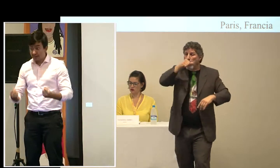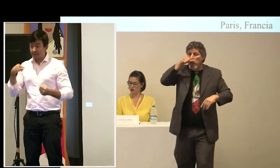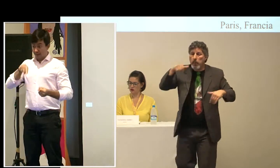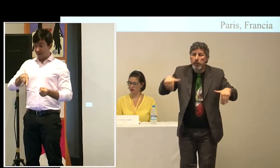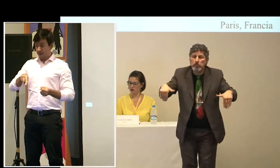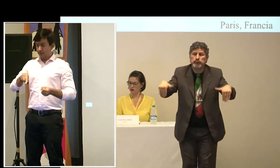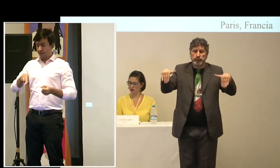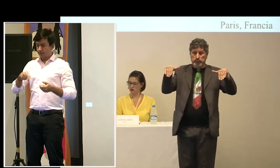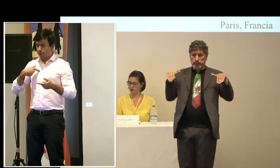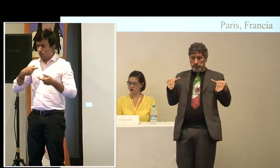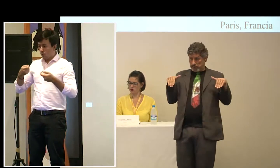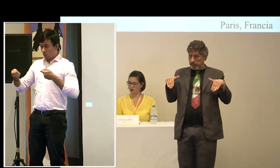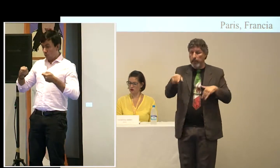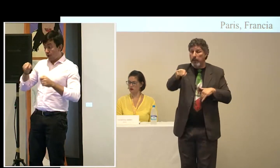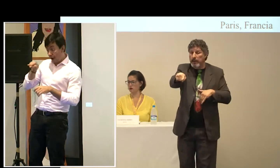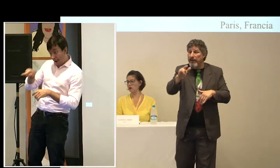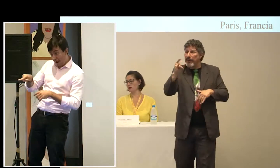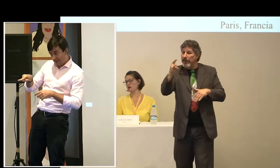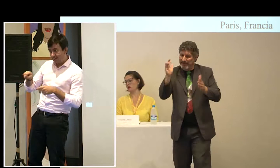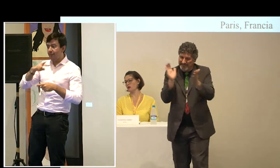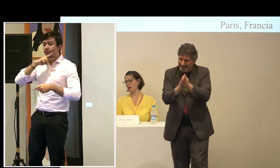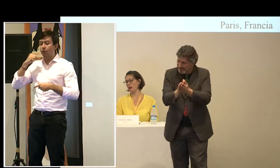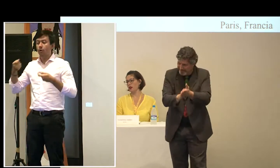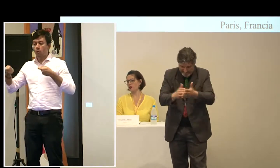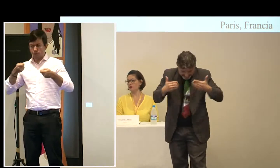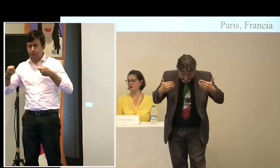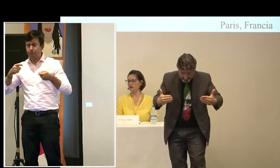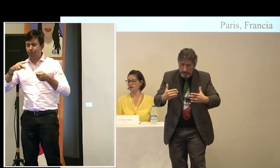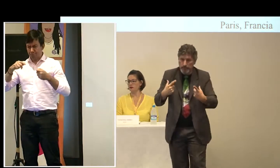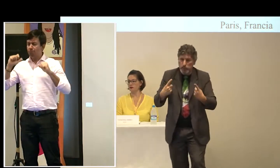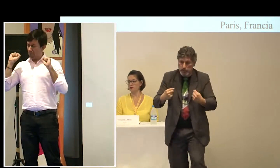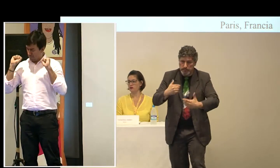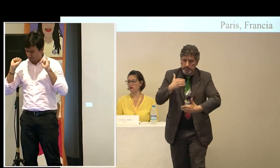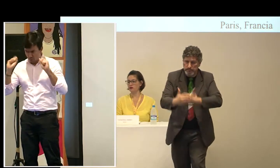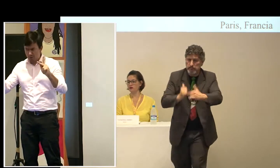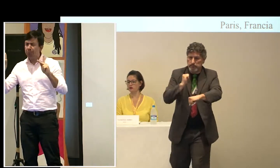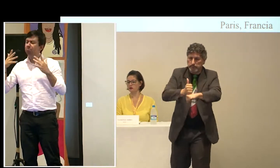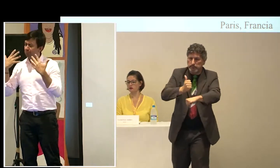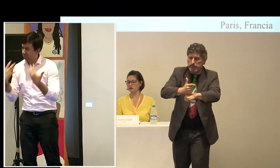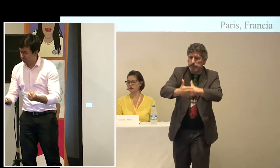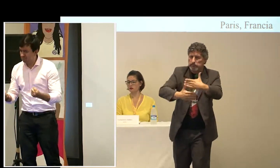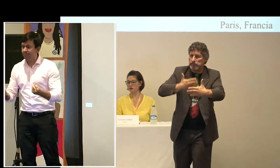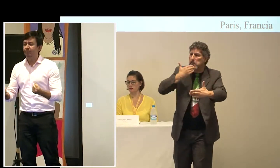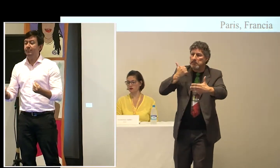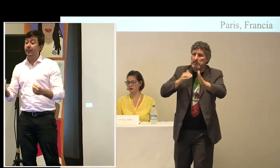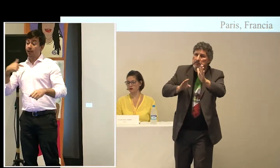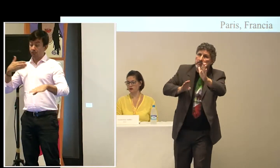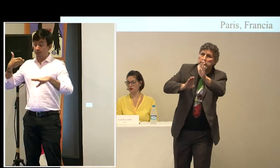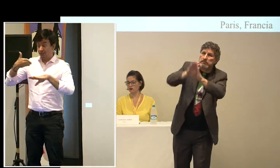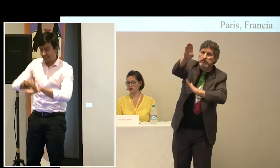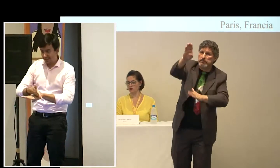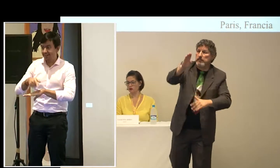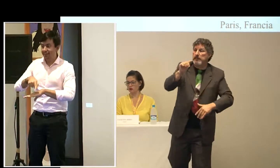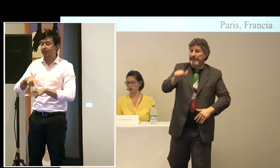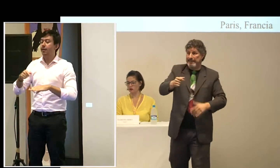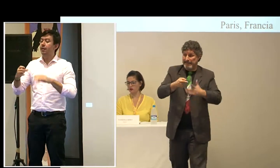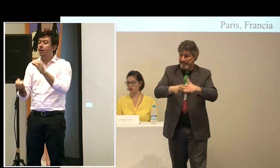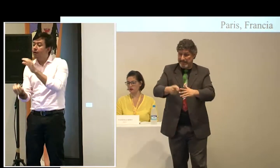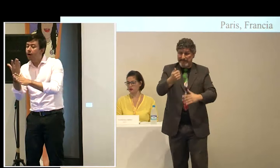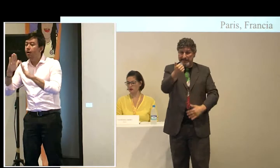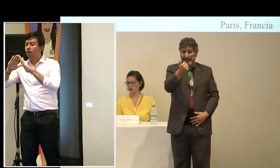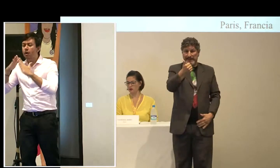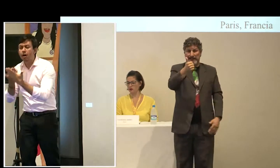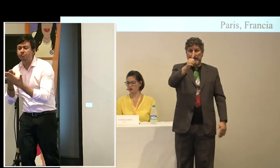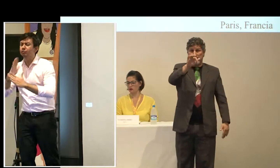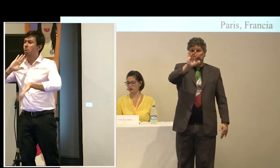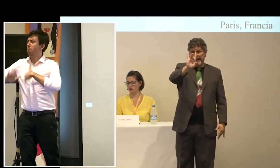a proposta e foi então para o México poder fundar a escola. O E passou a